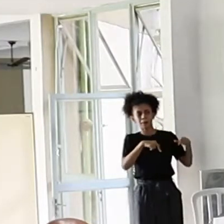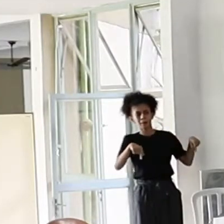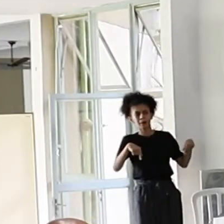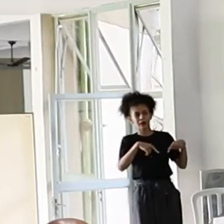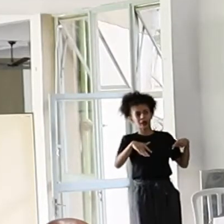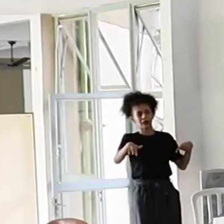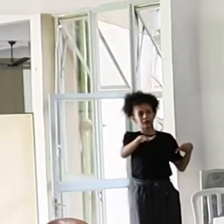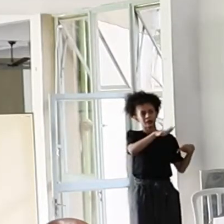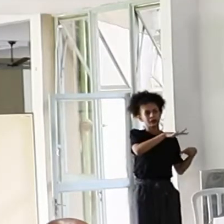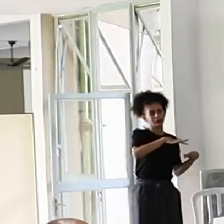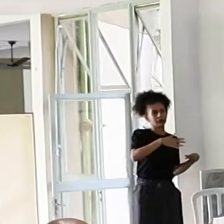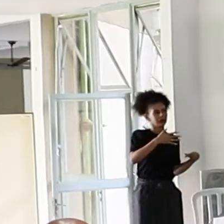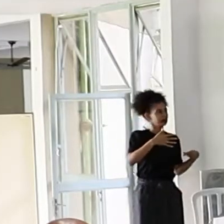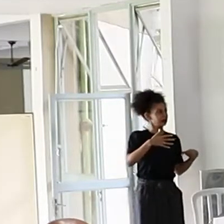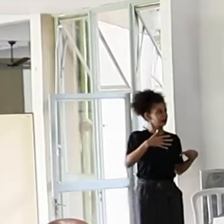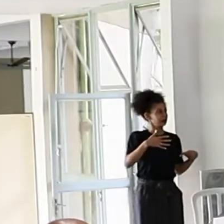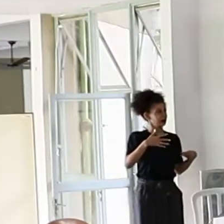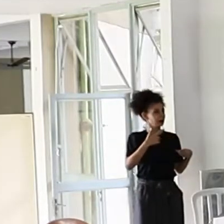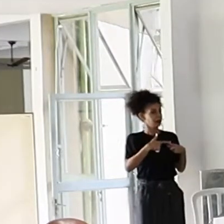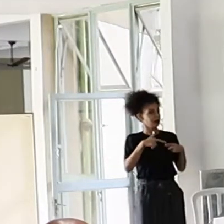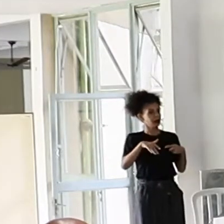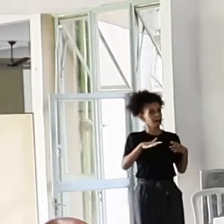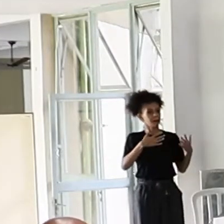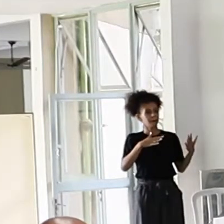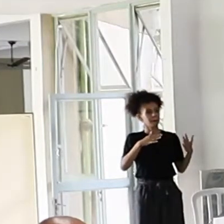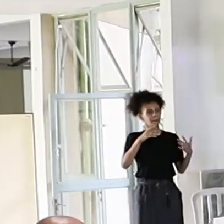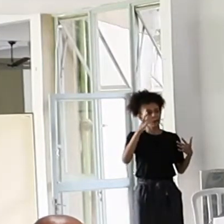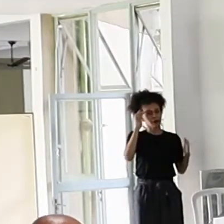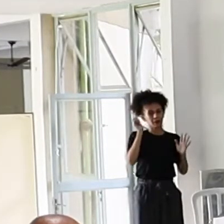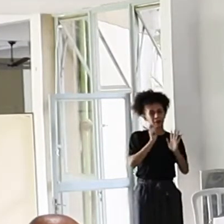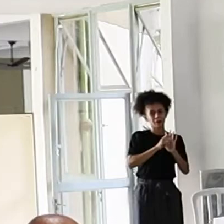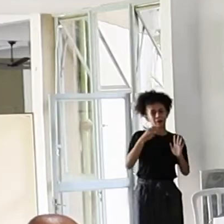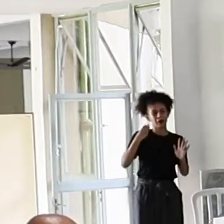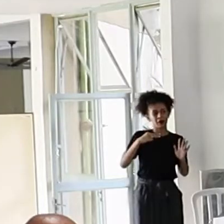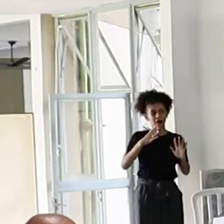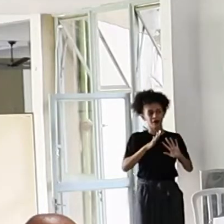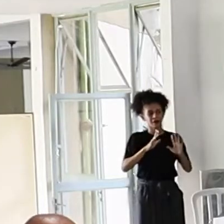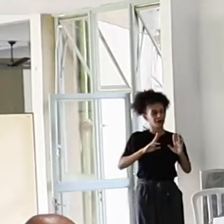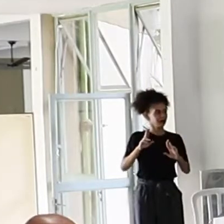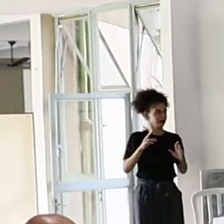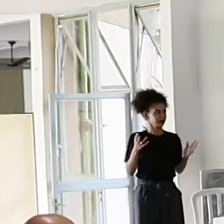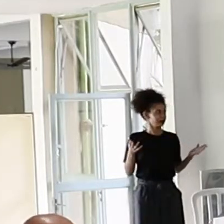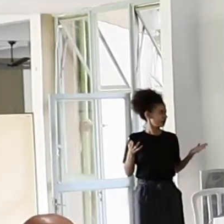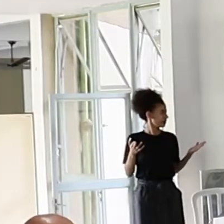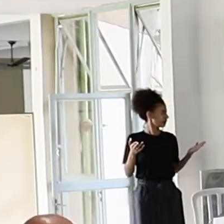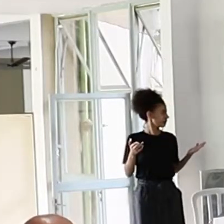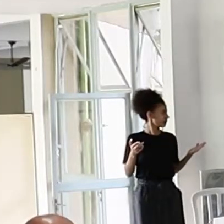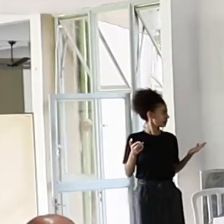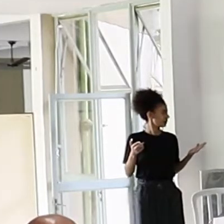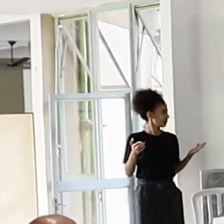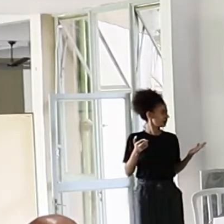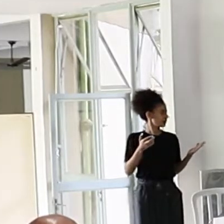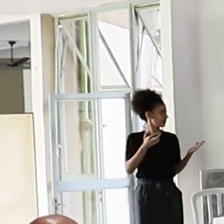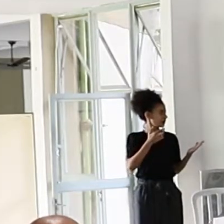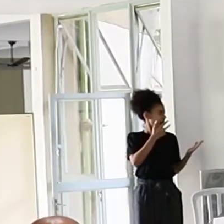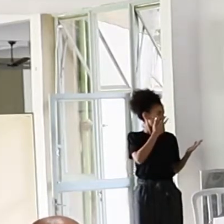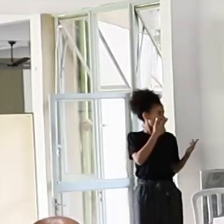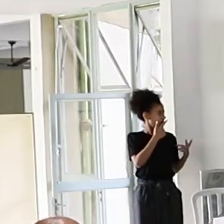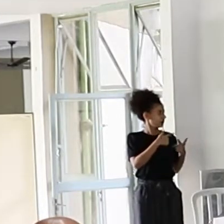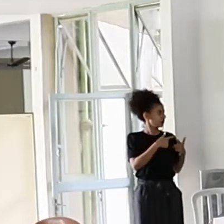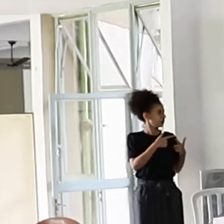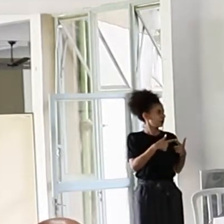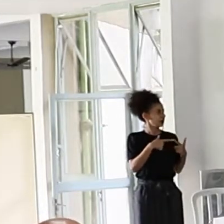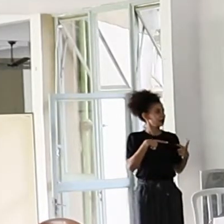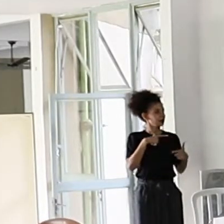Pracinhas Será se é porque a maconha mais ou menos legalizada Será se é porque tem muitos será ser porque tem